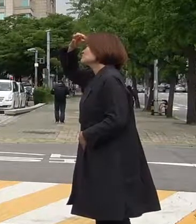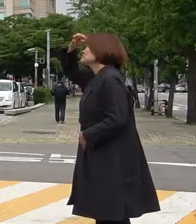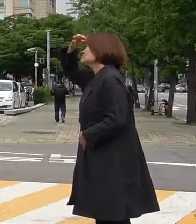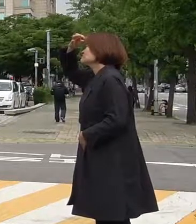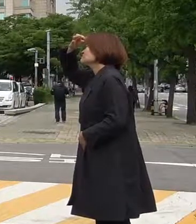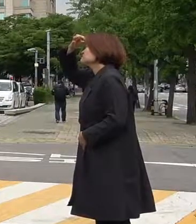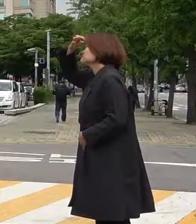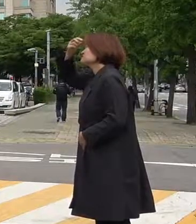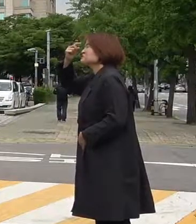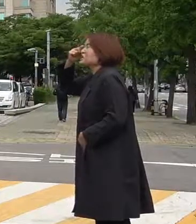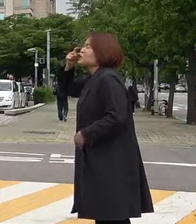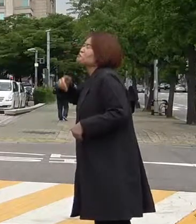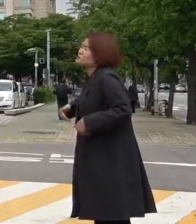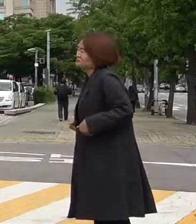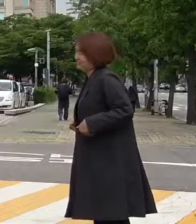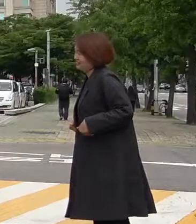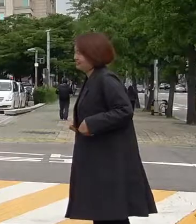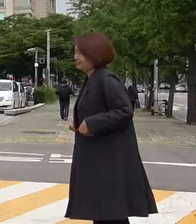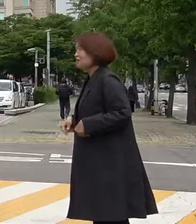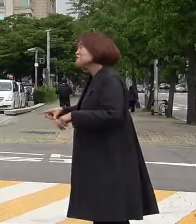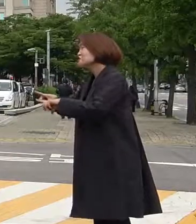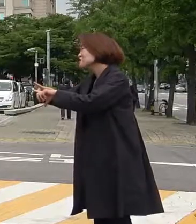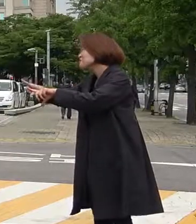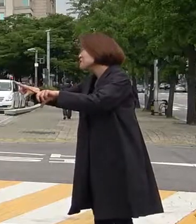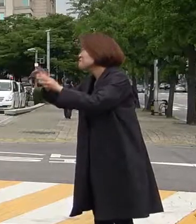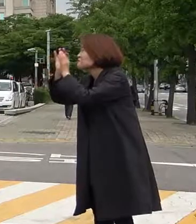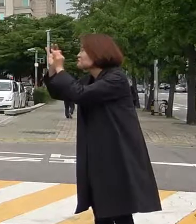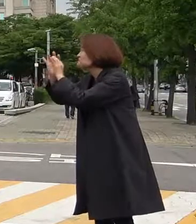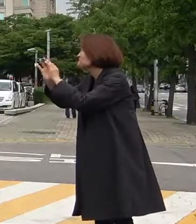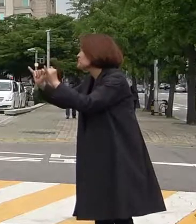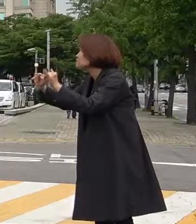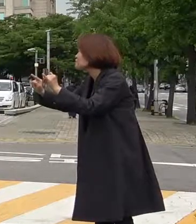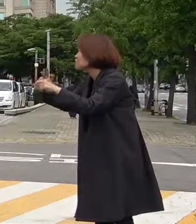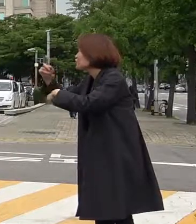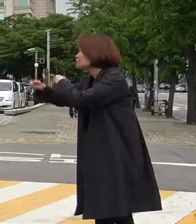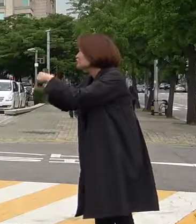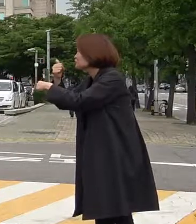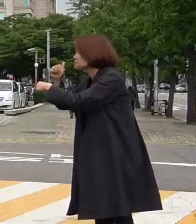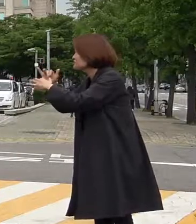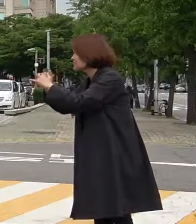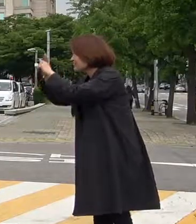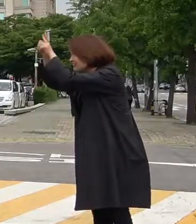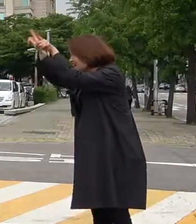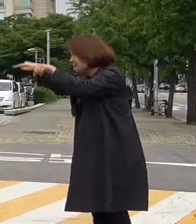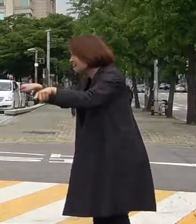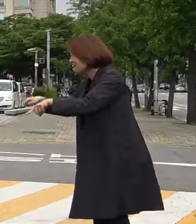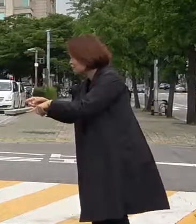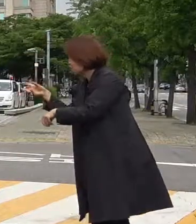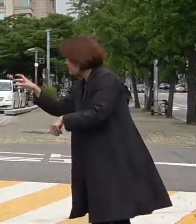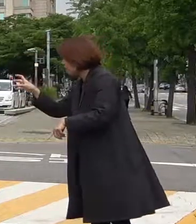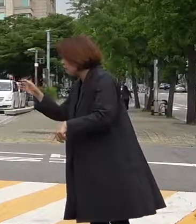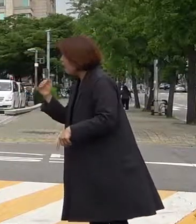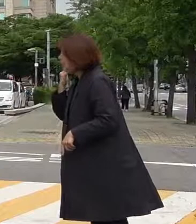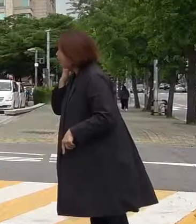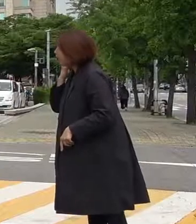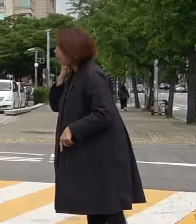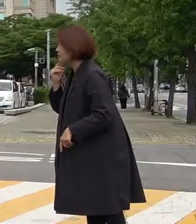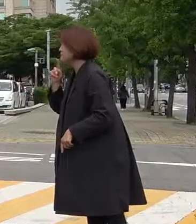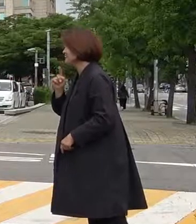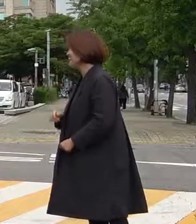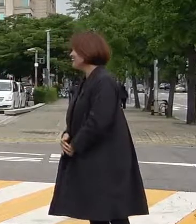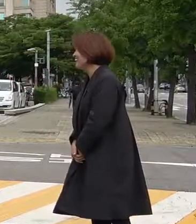기술을 고려해야 된다. 그리고 일반 시청자들이 이 수어통역을 너무 화면을 가린다. 이런 여러 가지 이유를